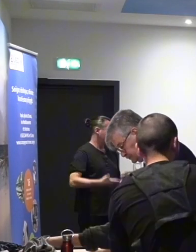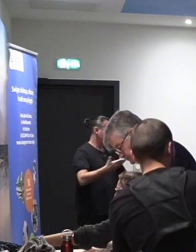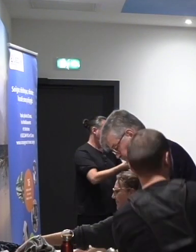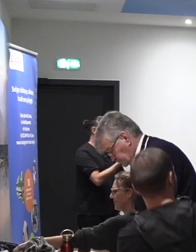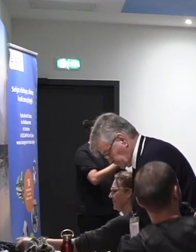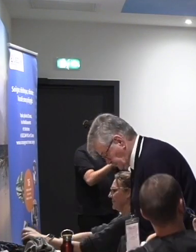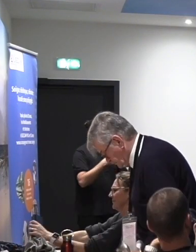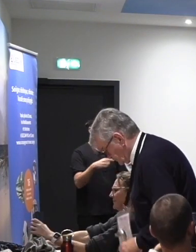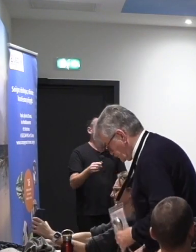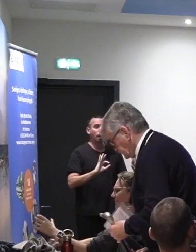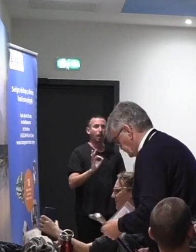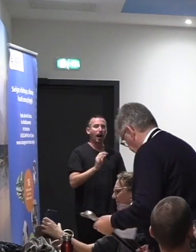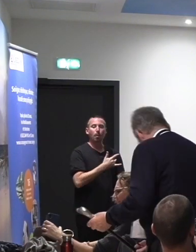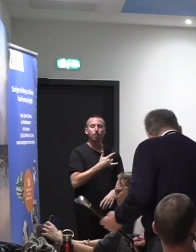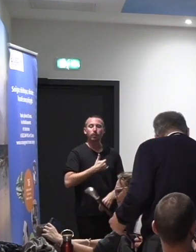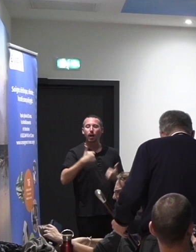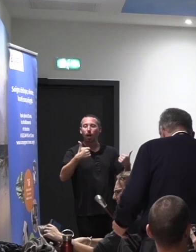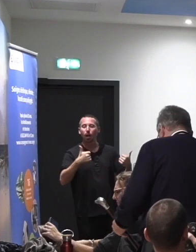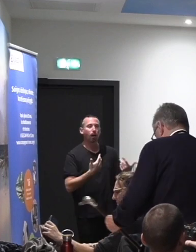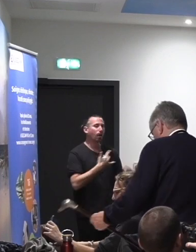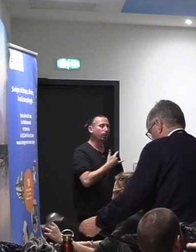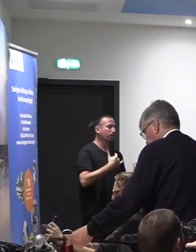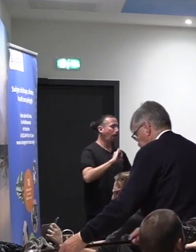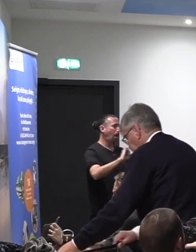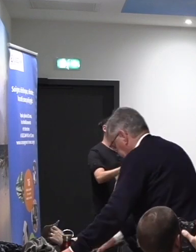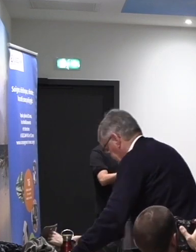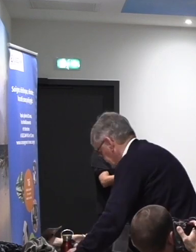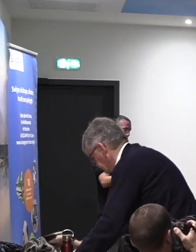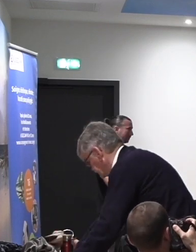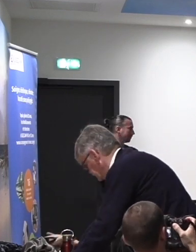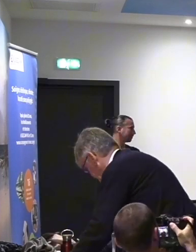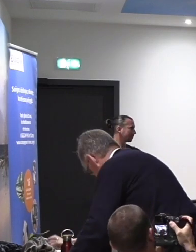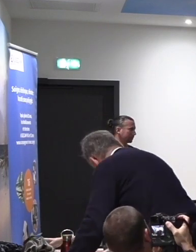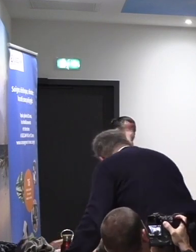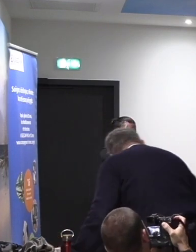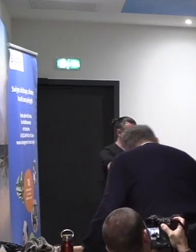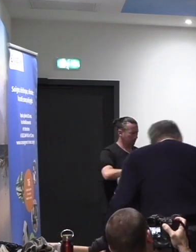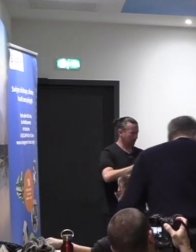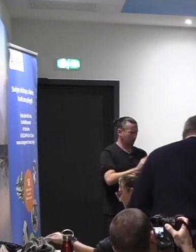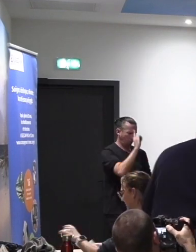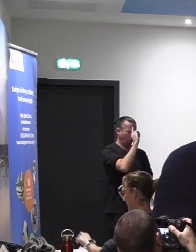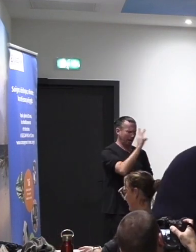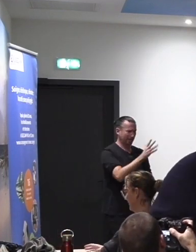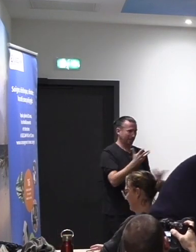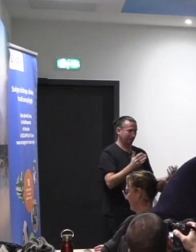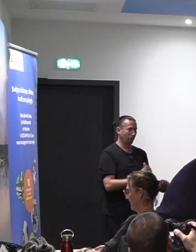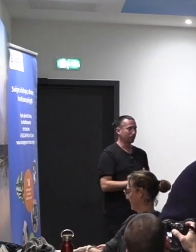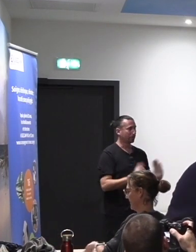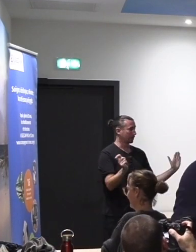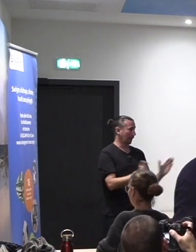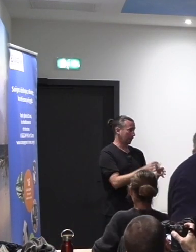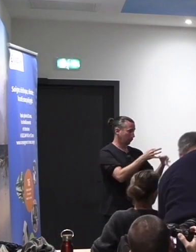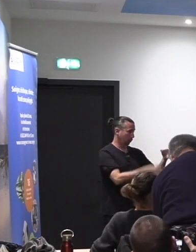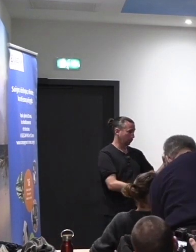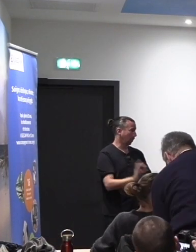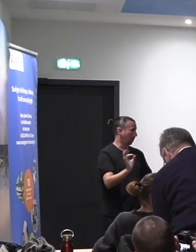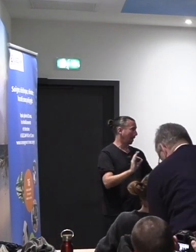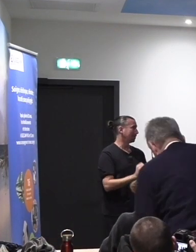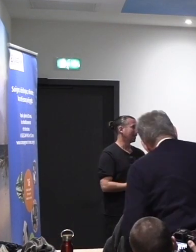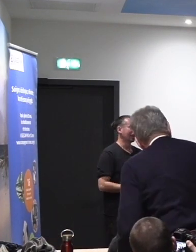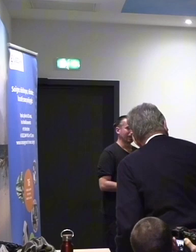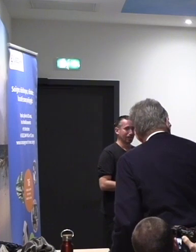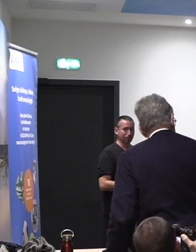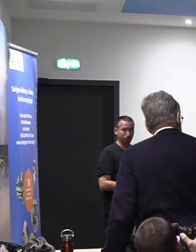autre. Mais on va en parler. Alors, on dit, le questionnement éthique, c'est quoi? C'est quand j'ai pas la solution. Alors, bravo